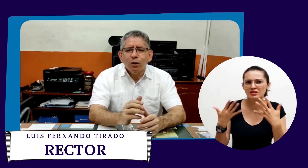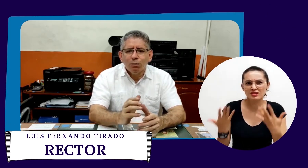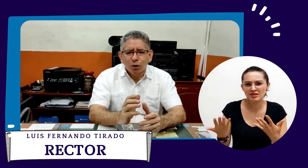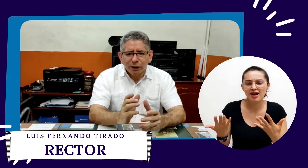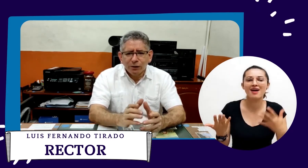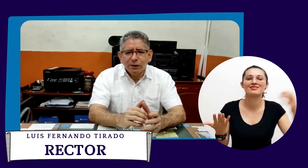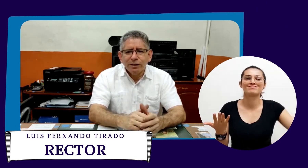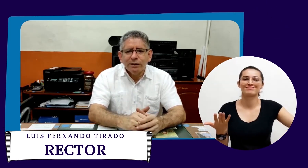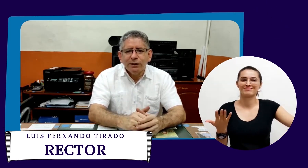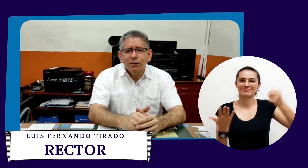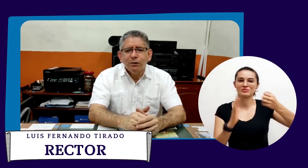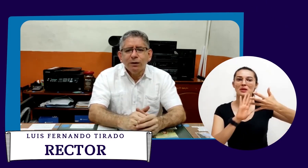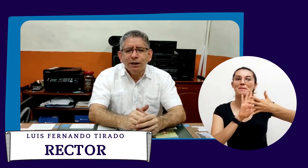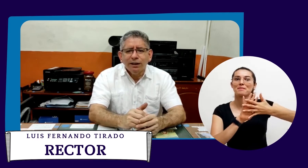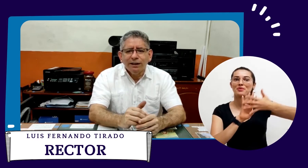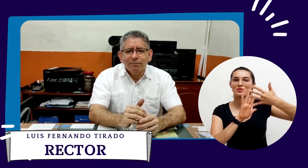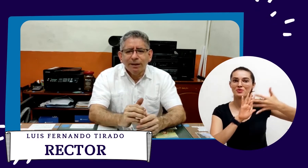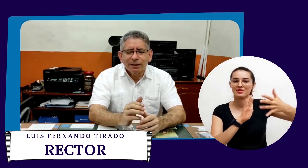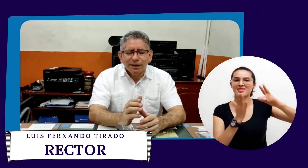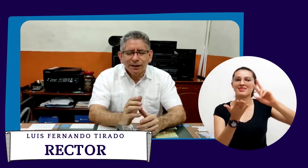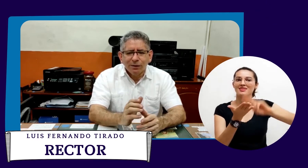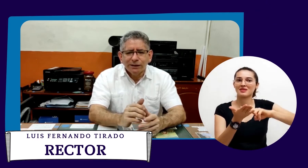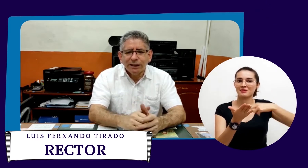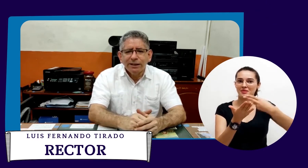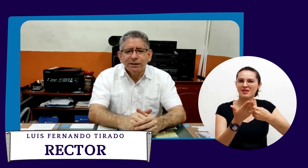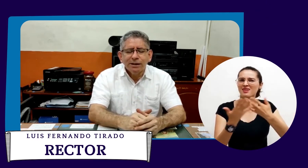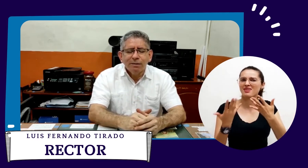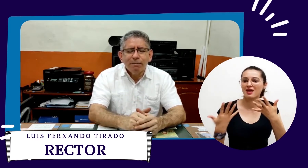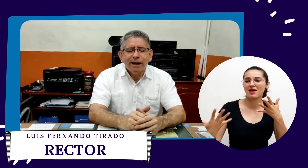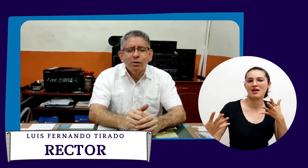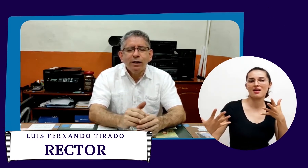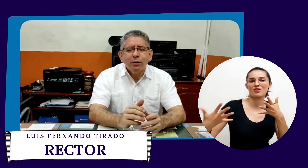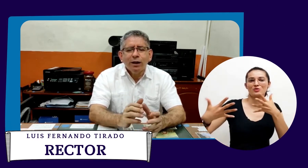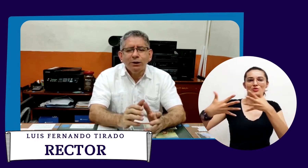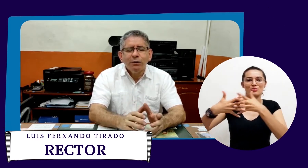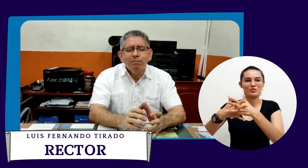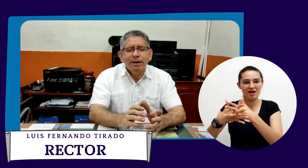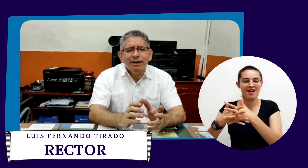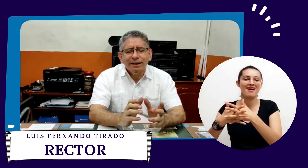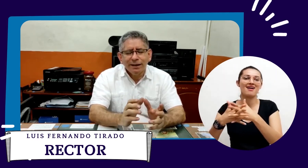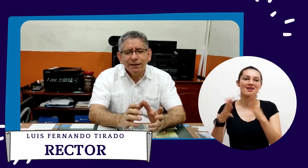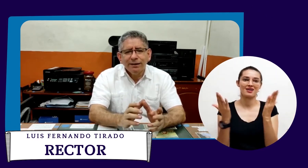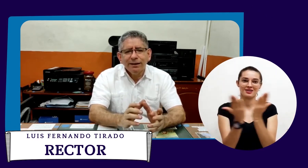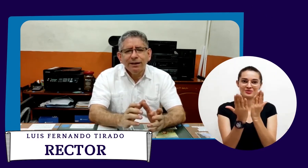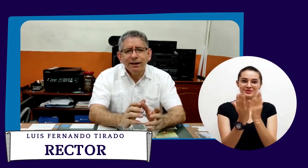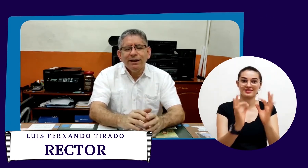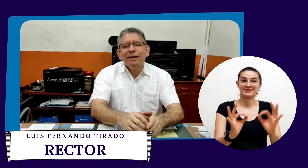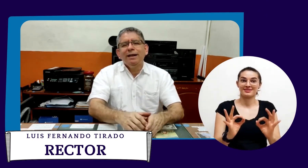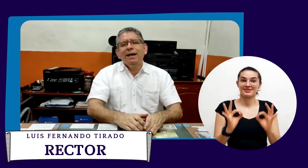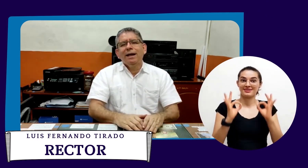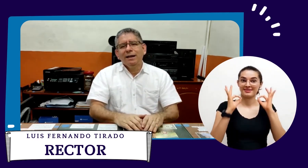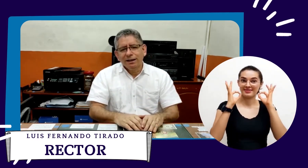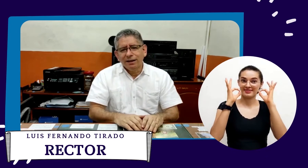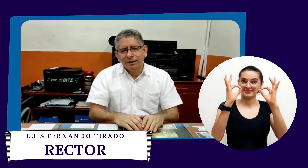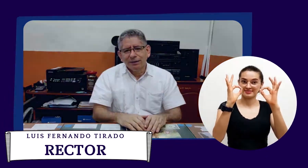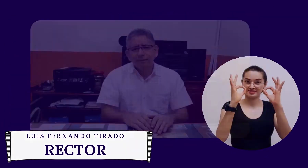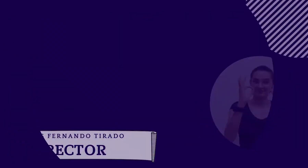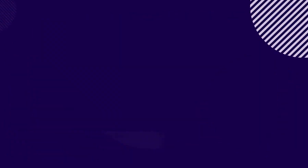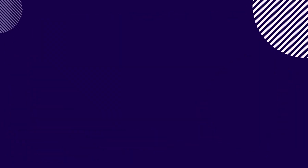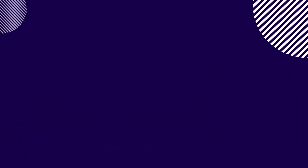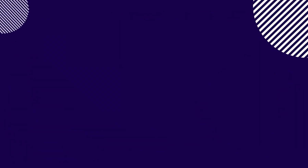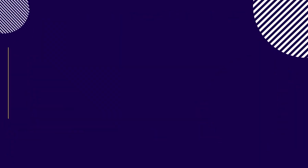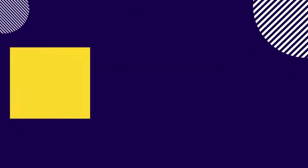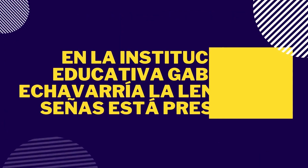como modelo lingüístico, intérprete de lengua de señas, para una educación pertinente y de calidad.